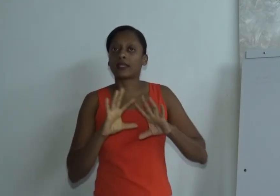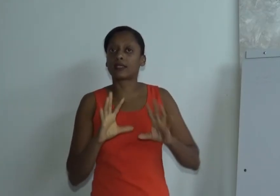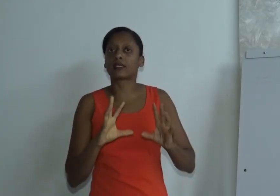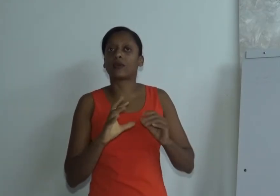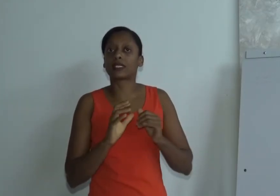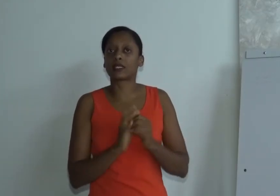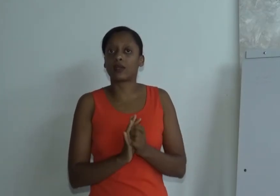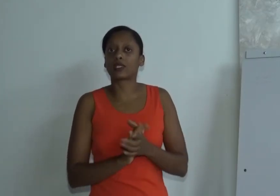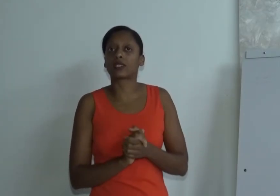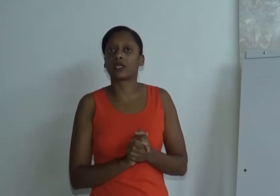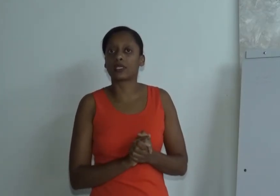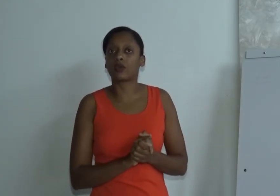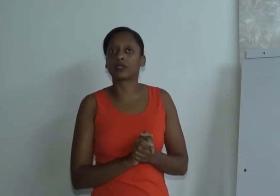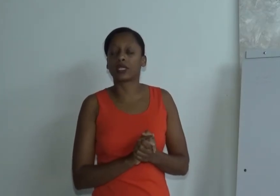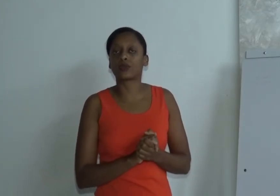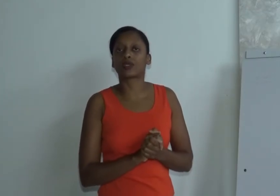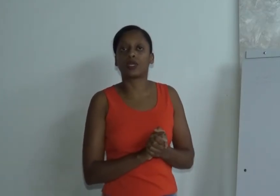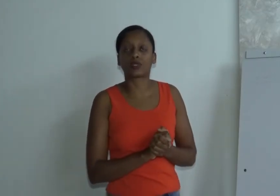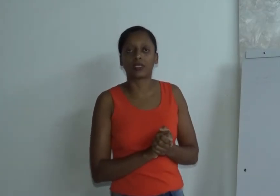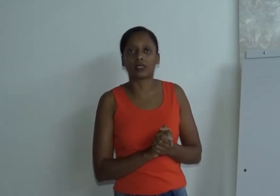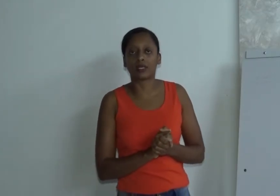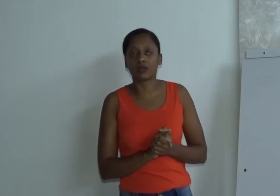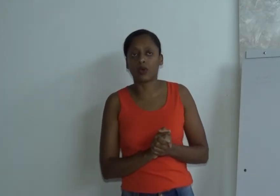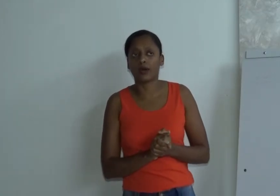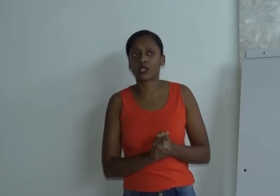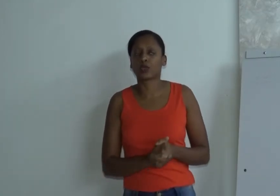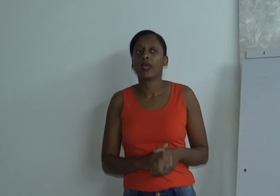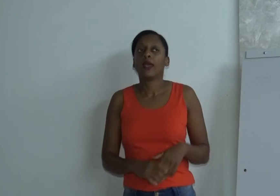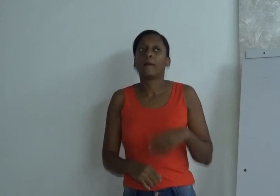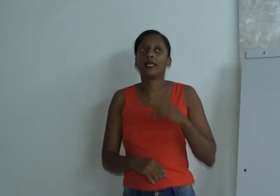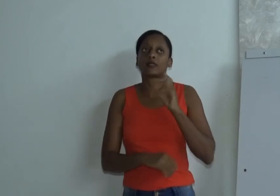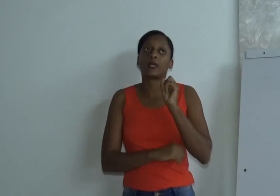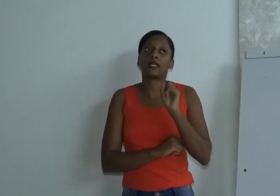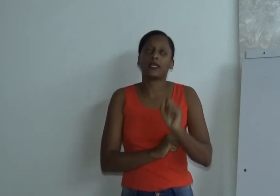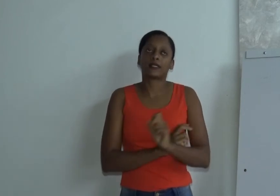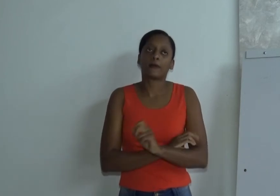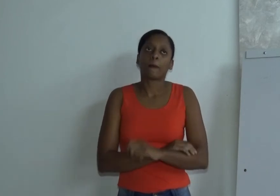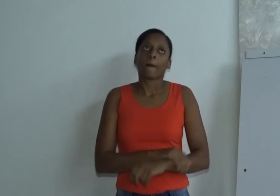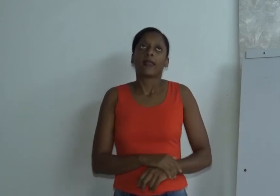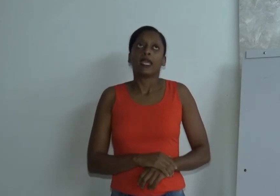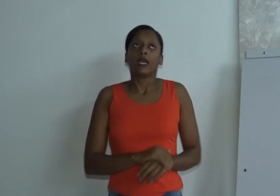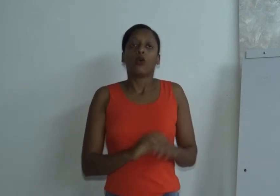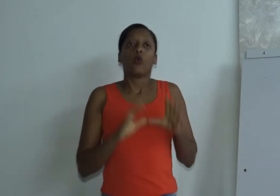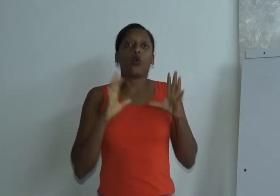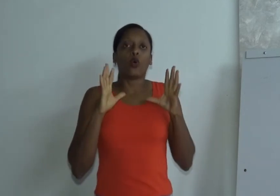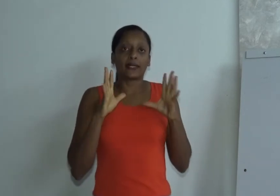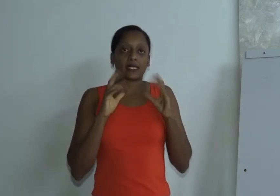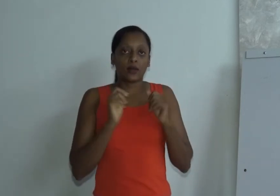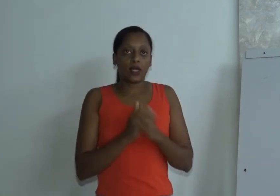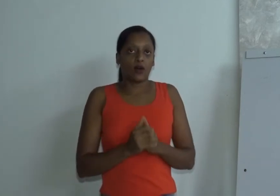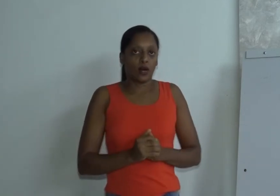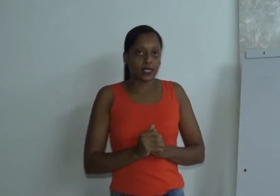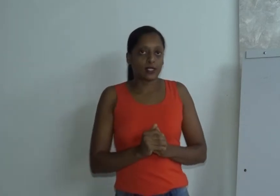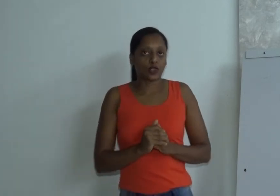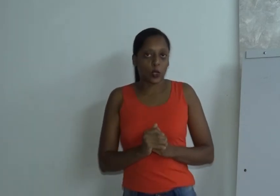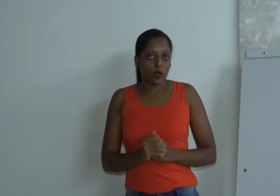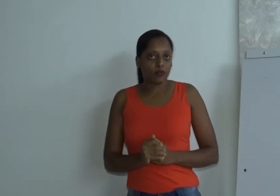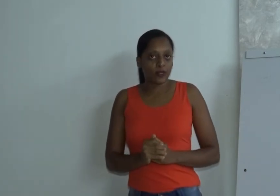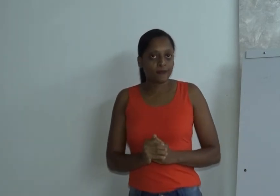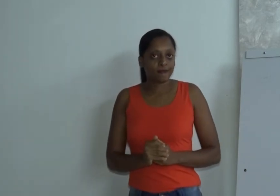essas são as células que nós encontramos no nosso tecido ósseo. Mas beleza, a célula óssea jovem